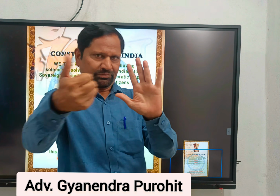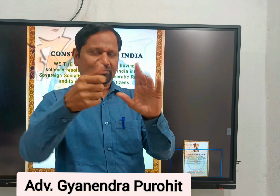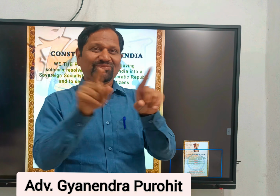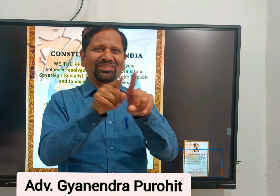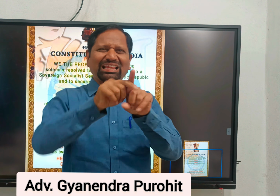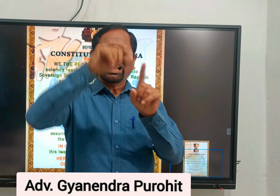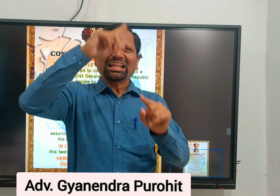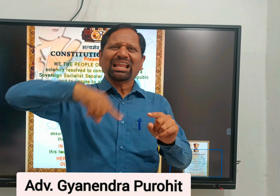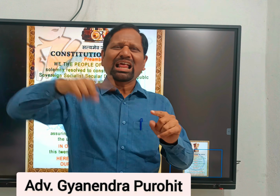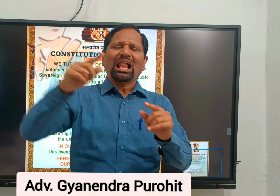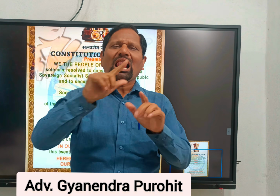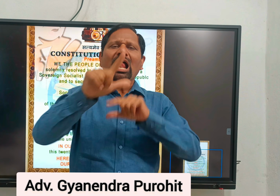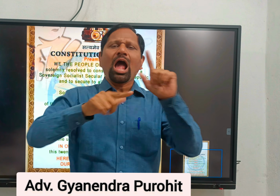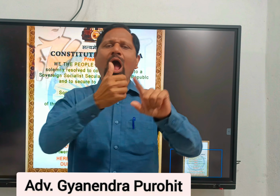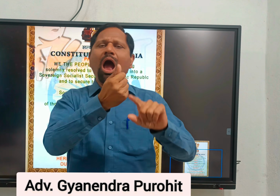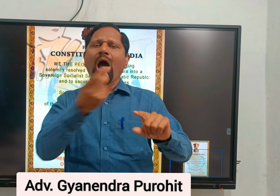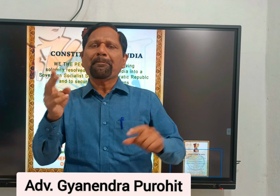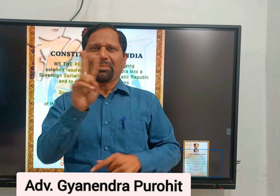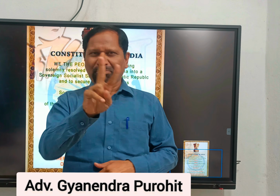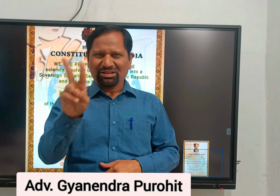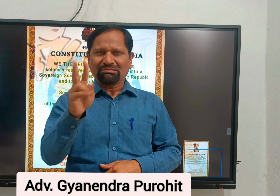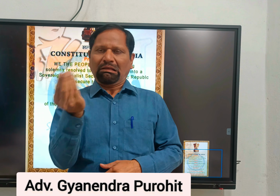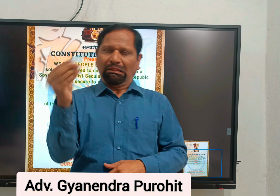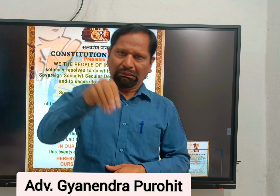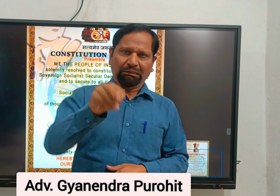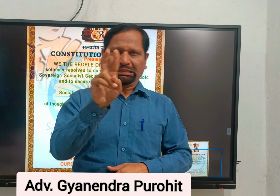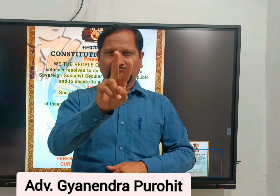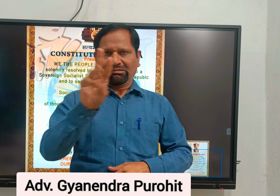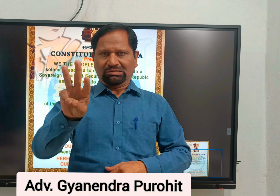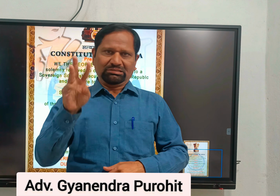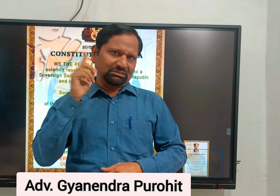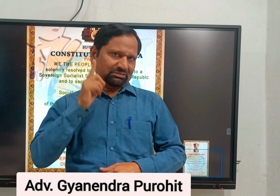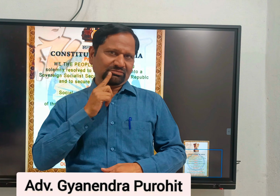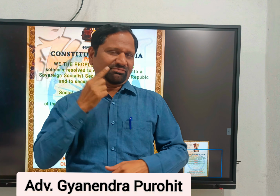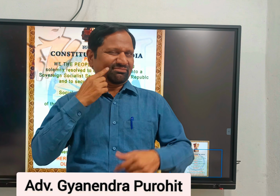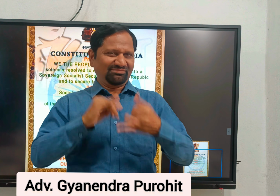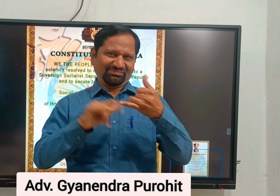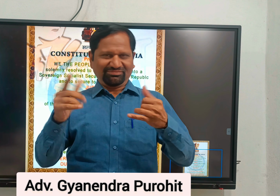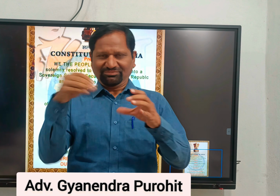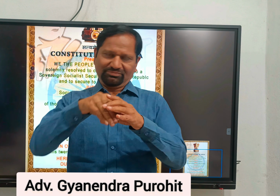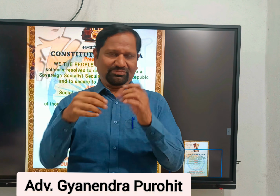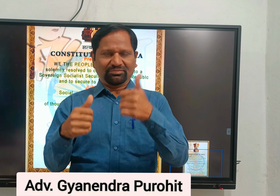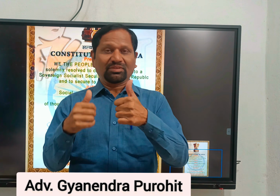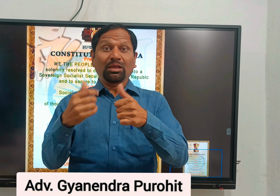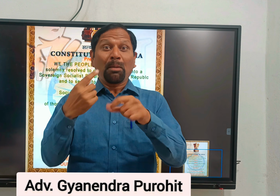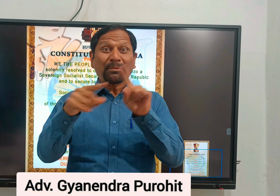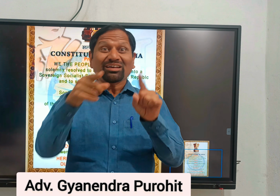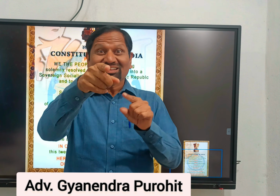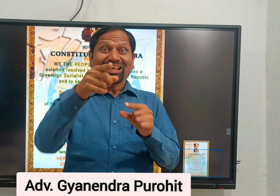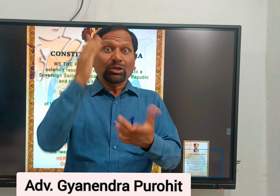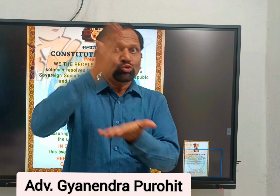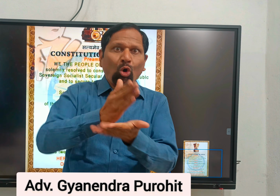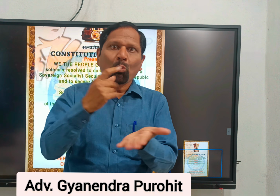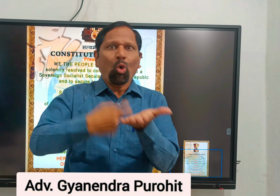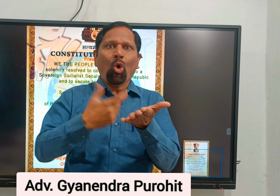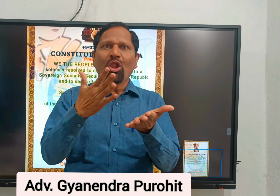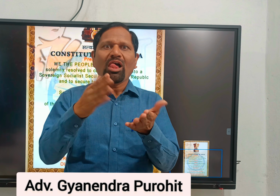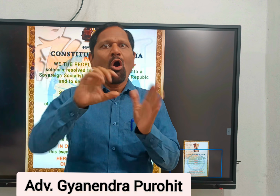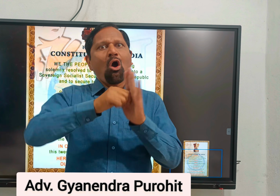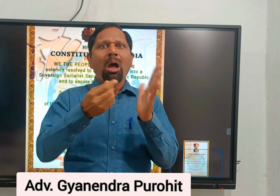में। मैं आपको बताना चाहता हूँ कि यह तो मांग पूरी होगी, इसके लिए हम लोग लगातार प्रयास